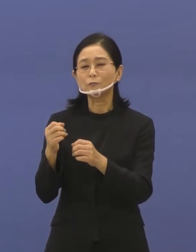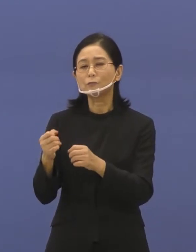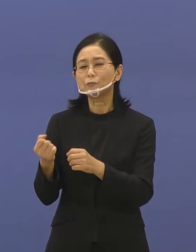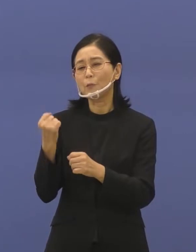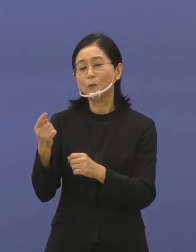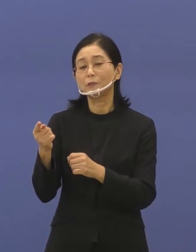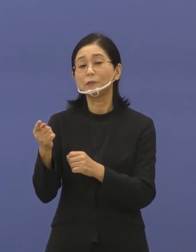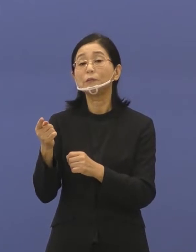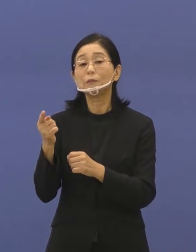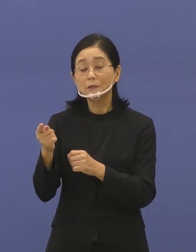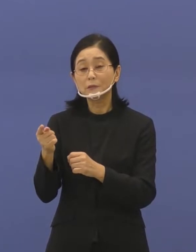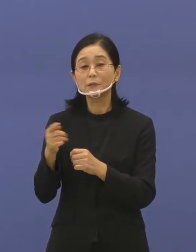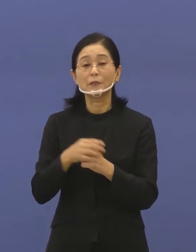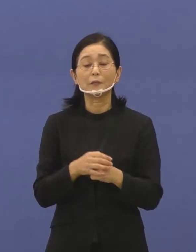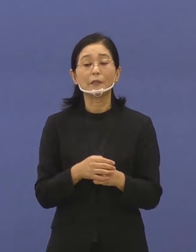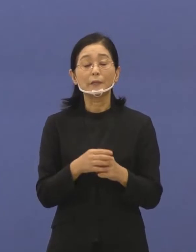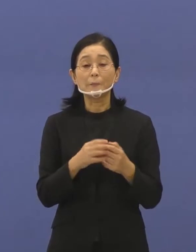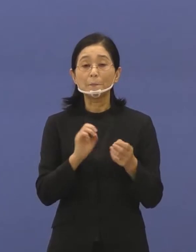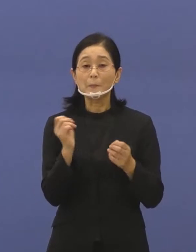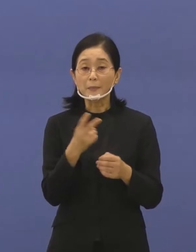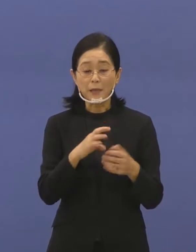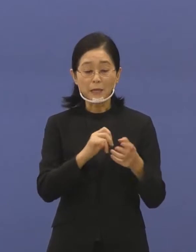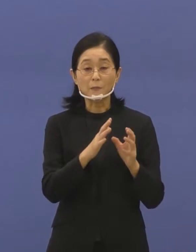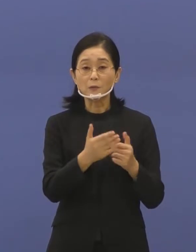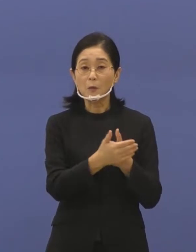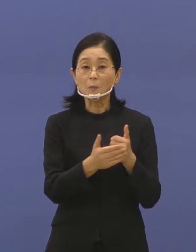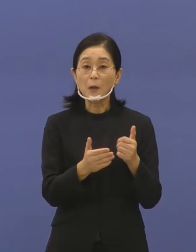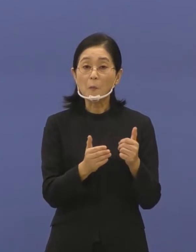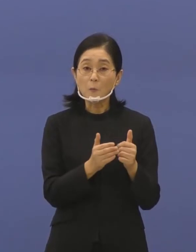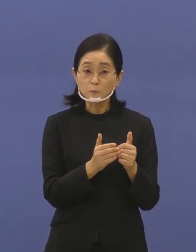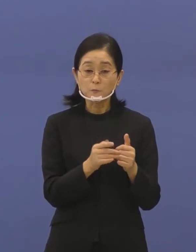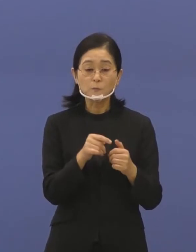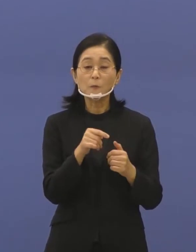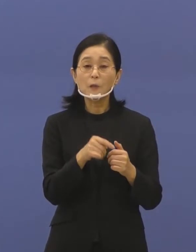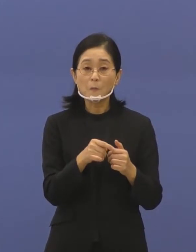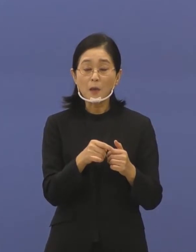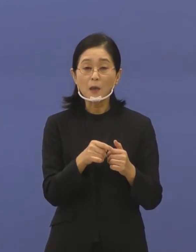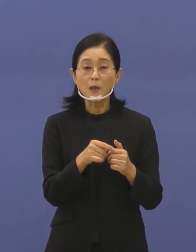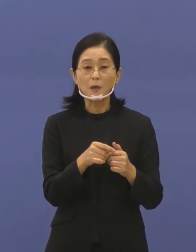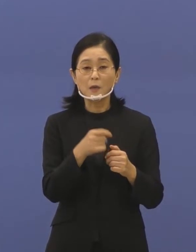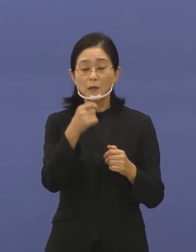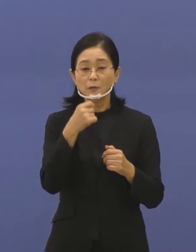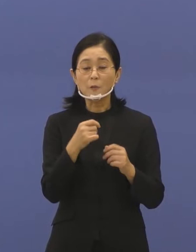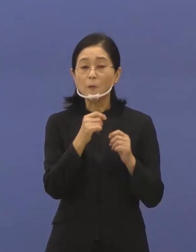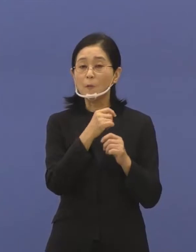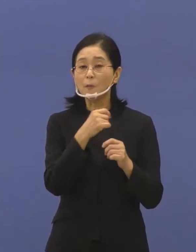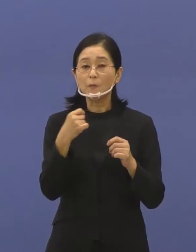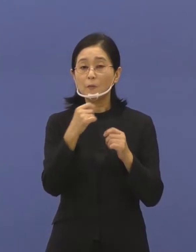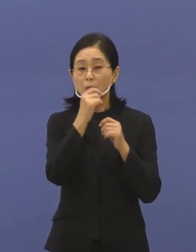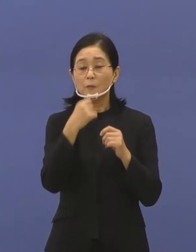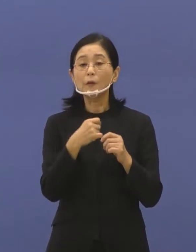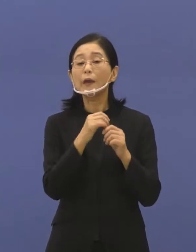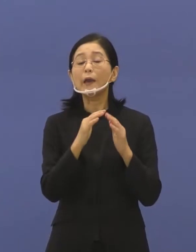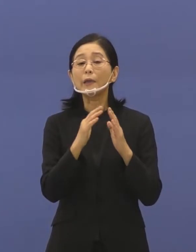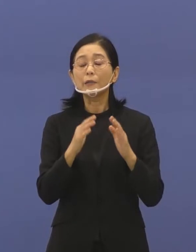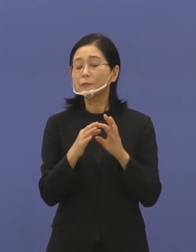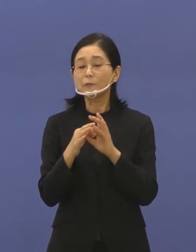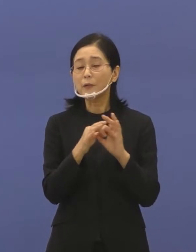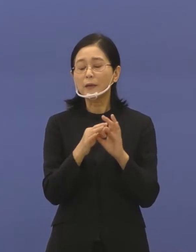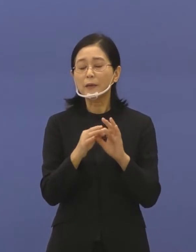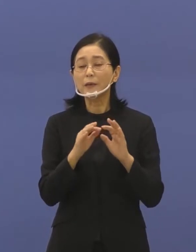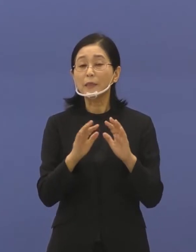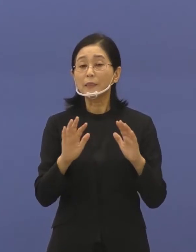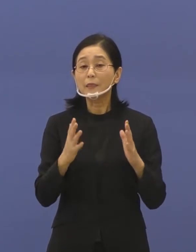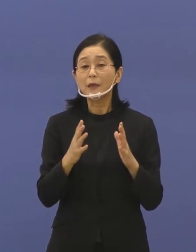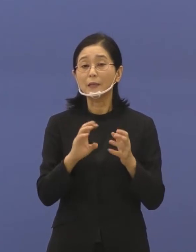のは今までそういう影響がほとんどなかった岩手県を、日本中央と同様に統一